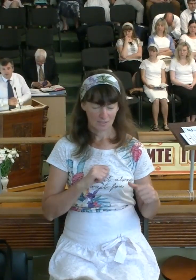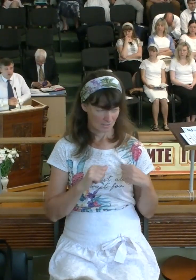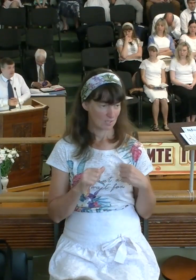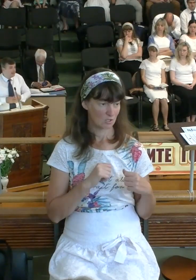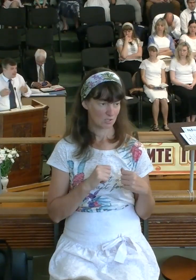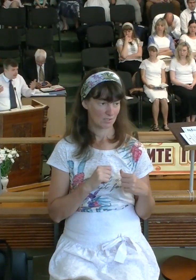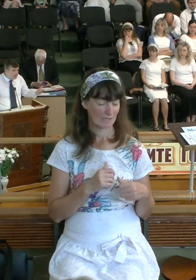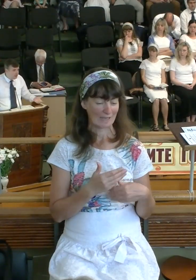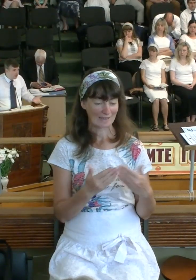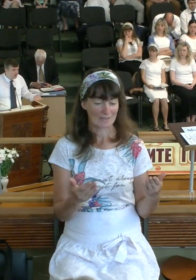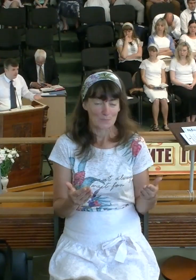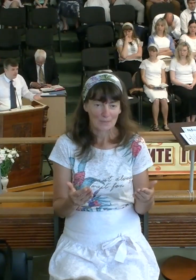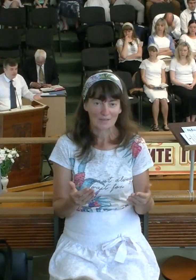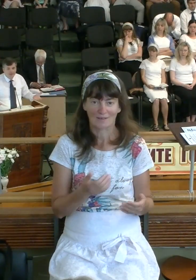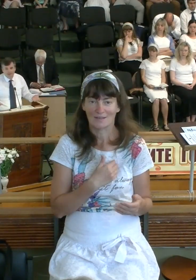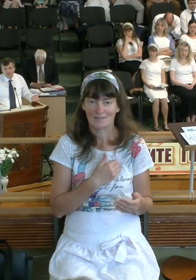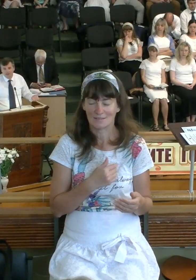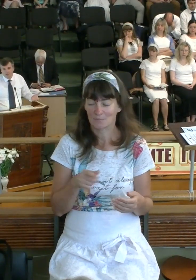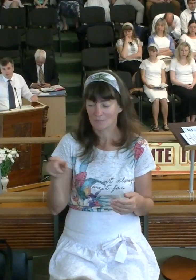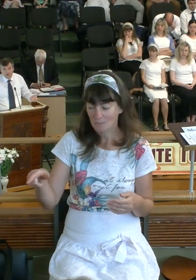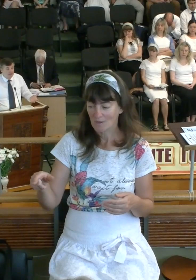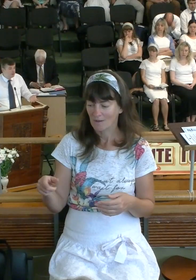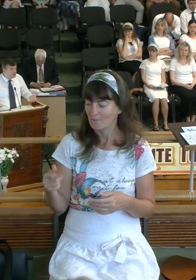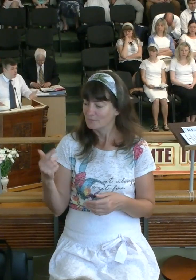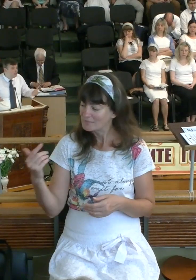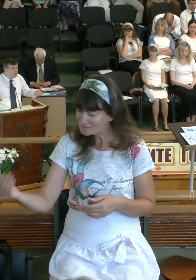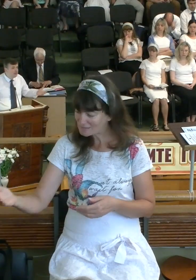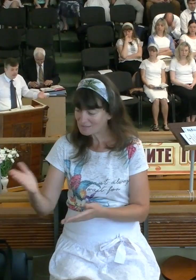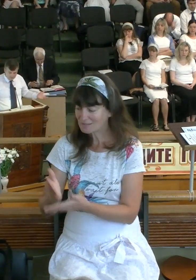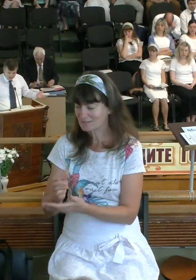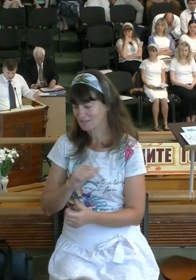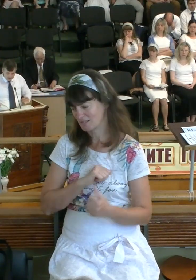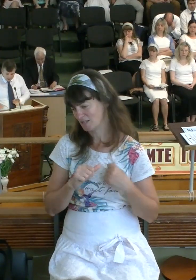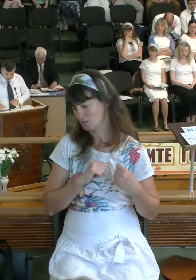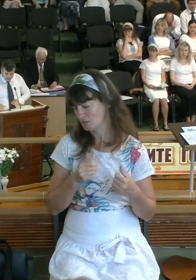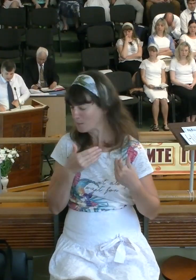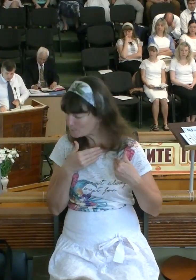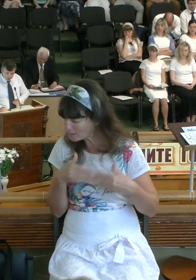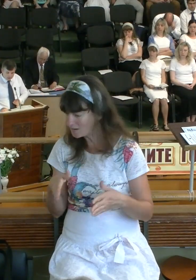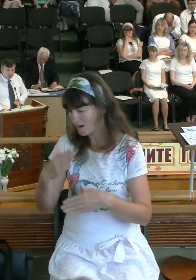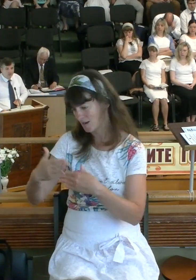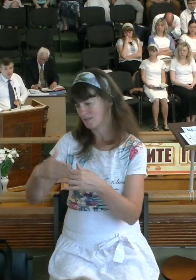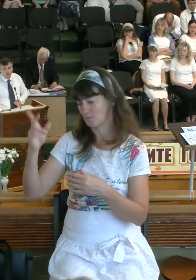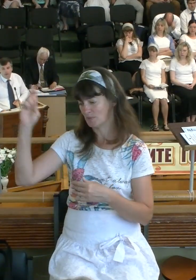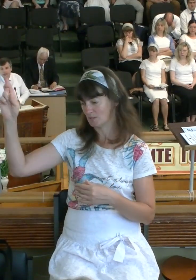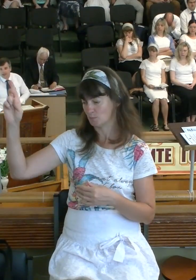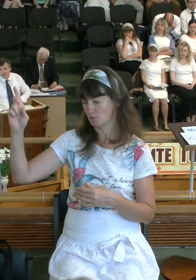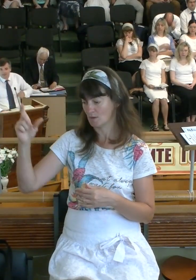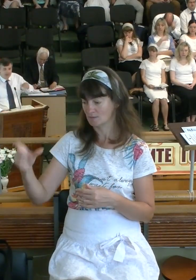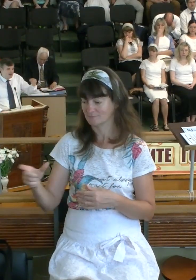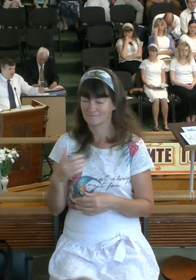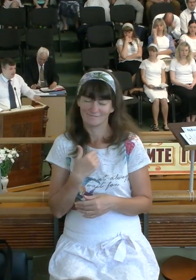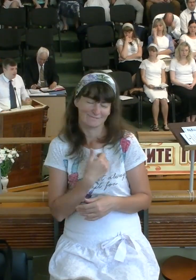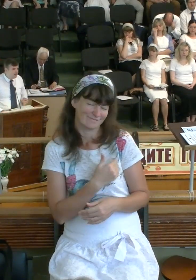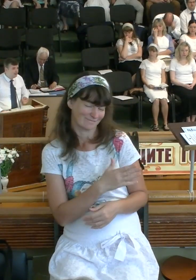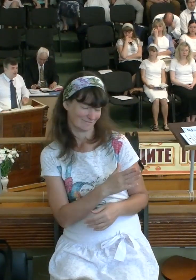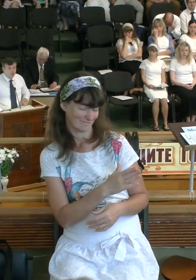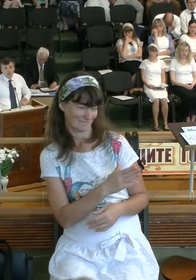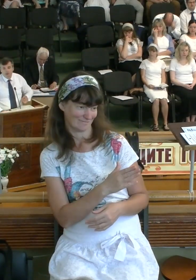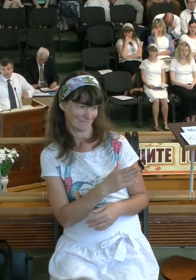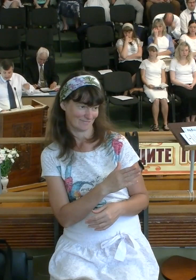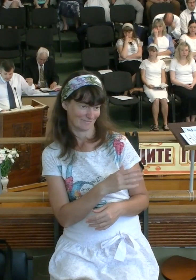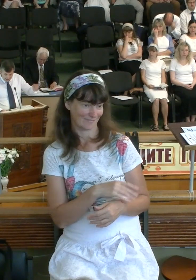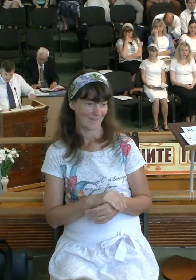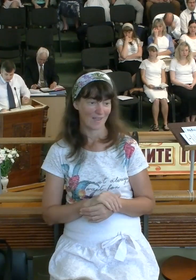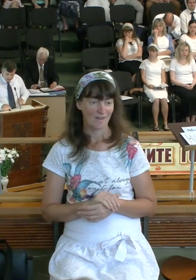природе, он эгоистичный. И действительно, он думает, а почему бы мне не принять вот того, кто предлагает мне рай,